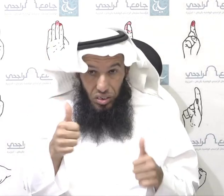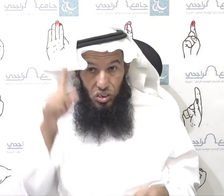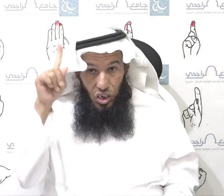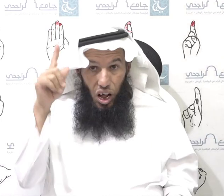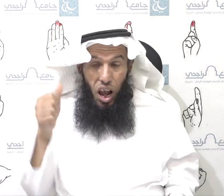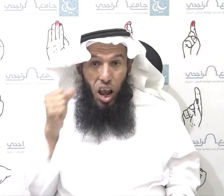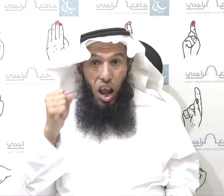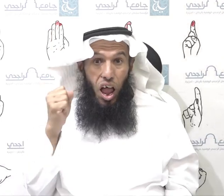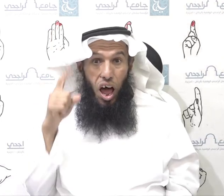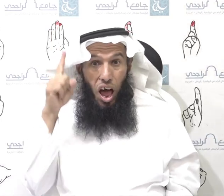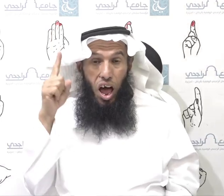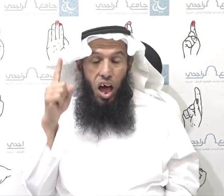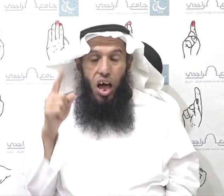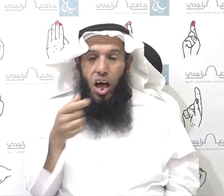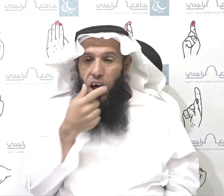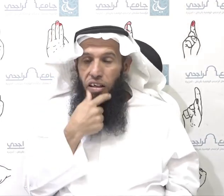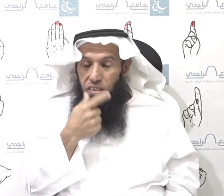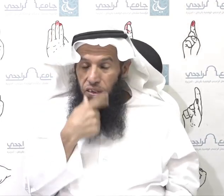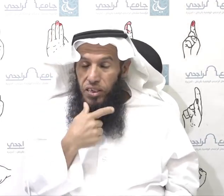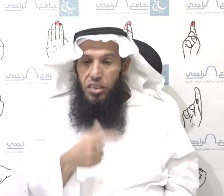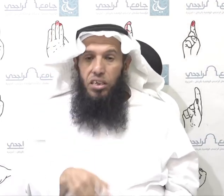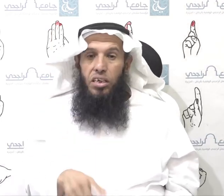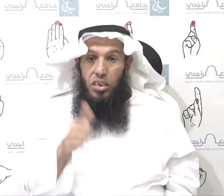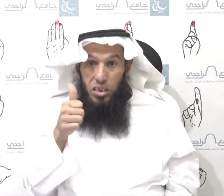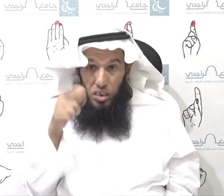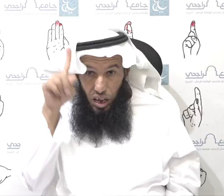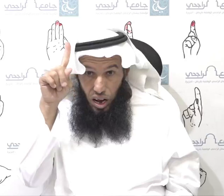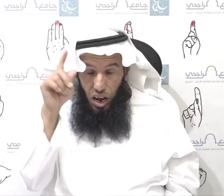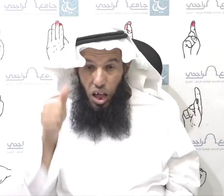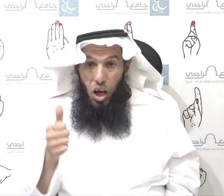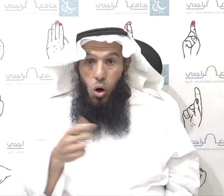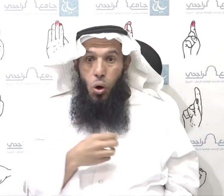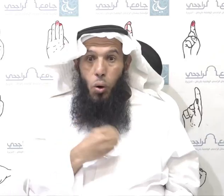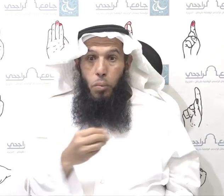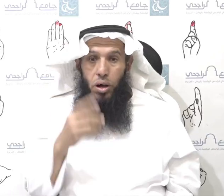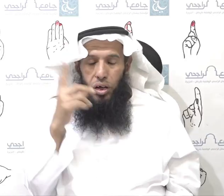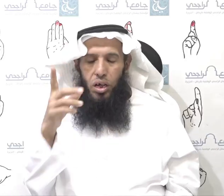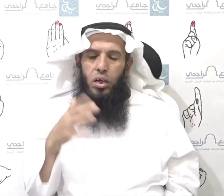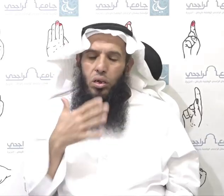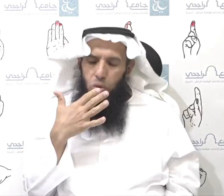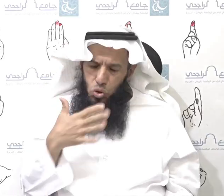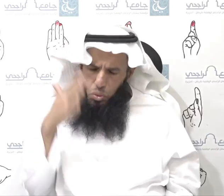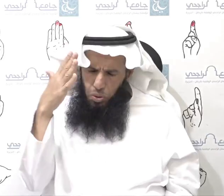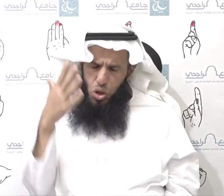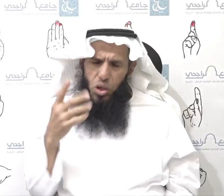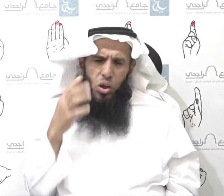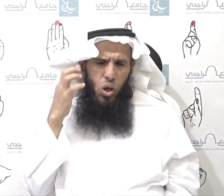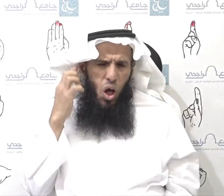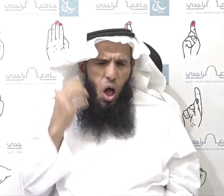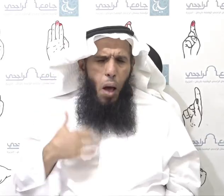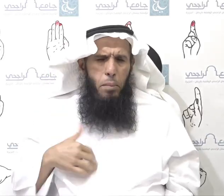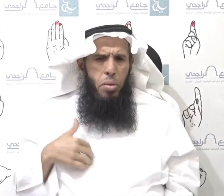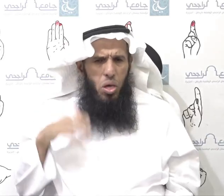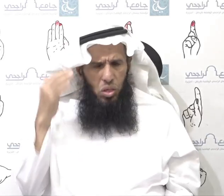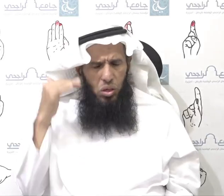كما ورد في الحديث، إن من إجلال الله إجلال ذي الشيبة المسلم، رواه أبو